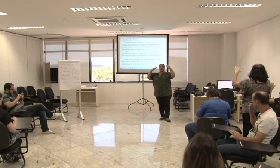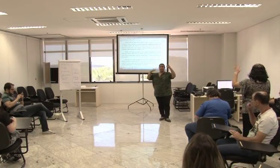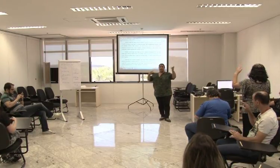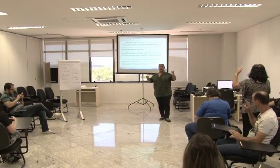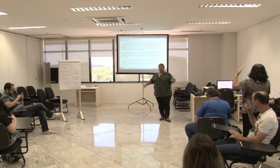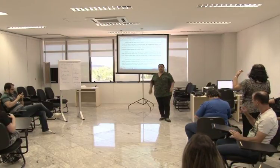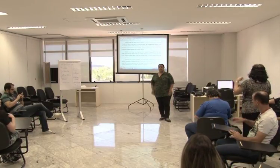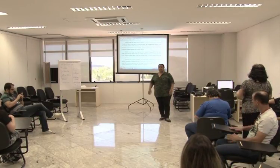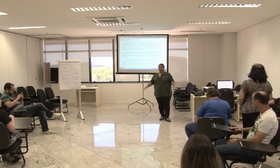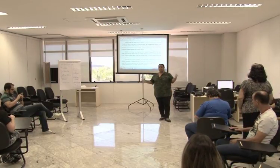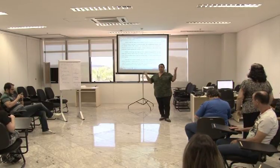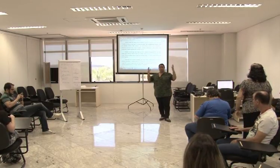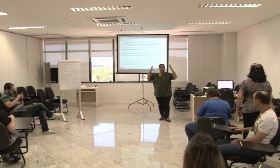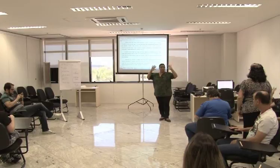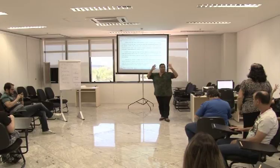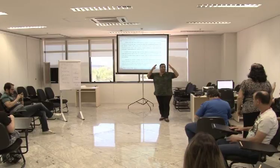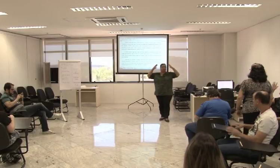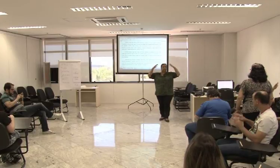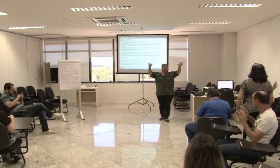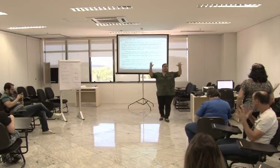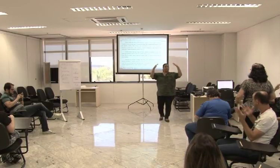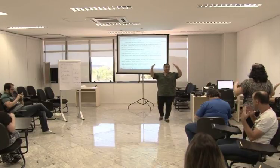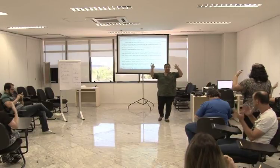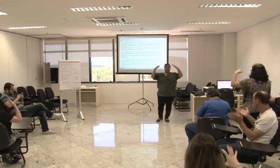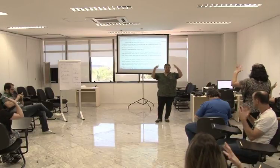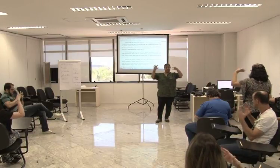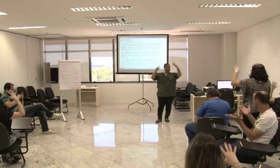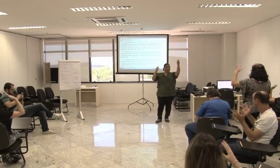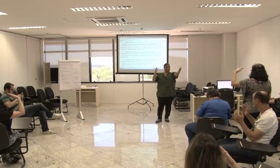Ela está perguntando como é que é a música. Parabéns para você.